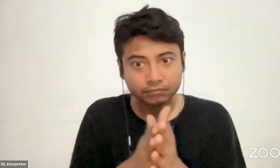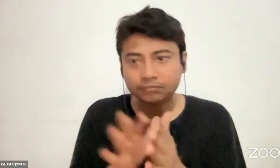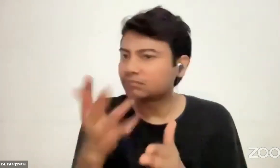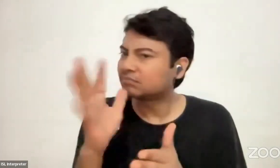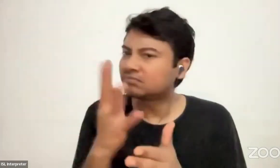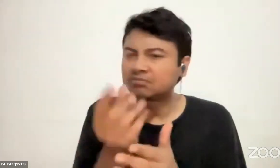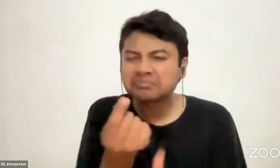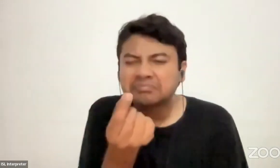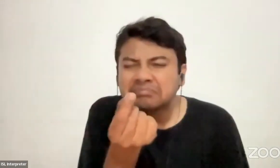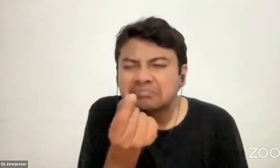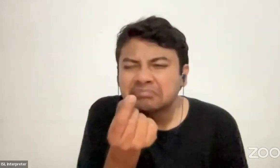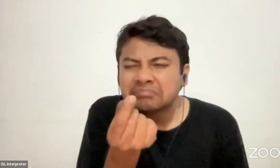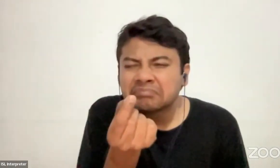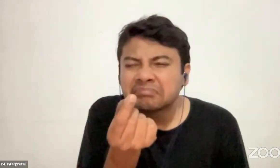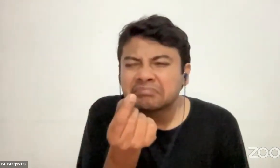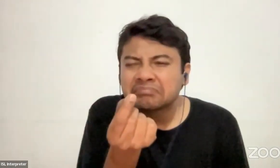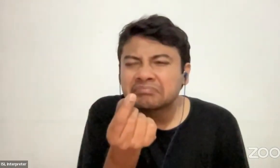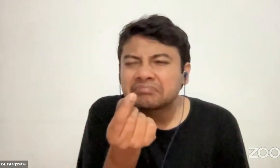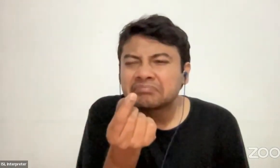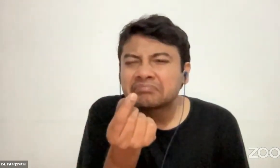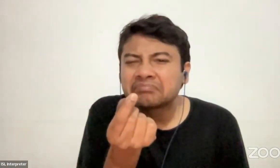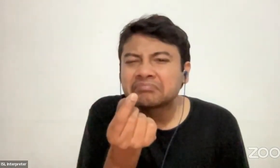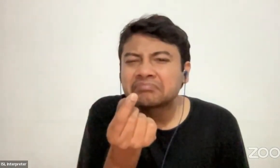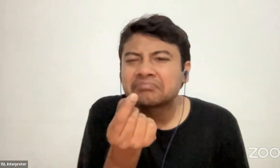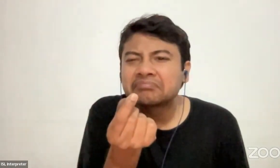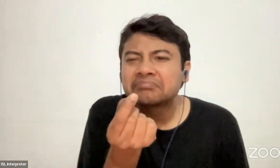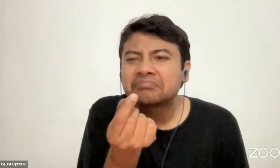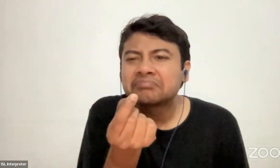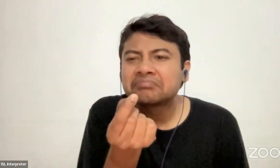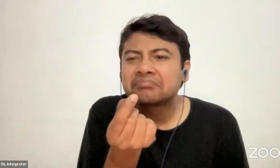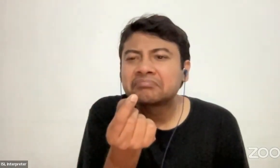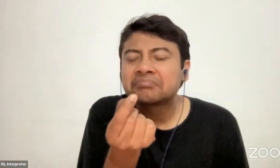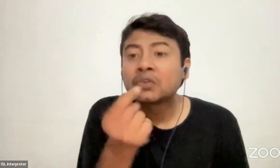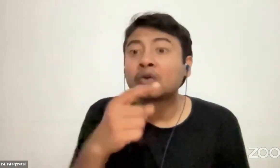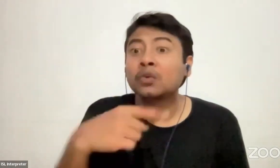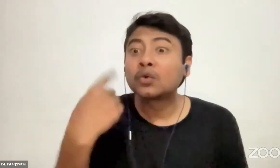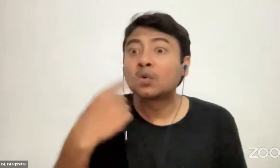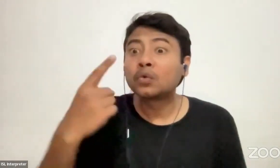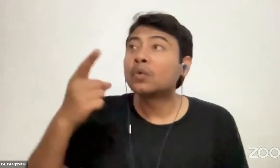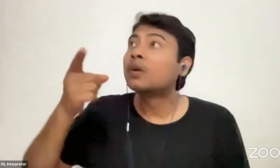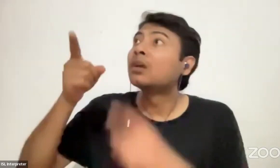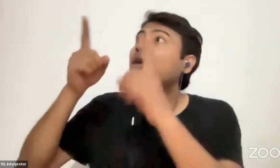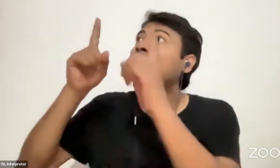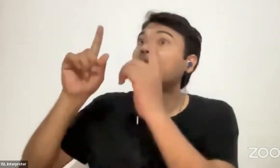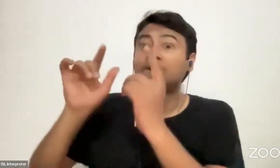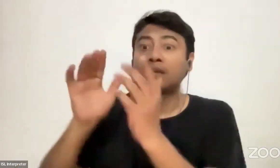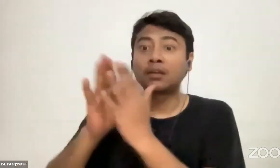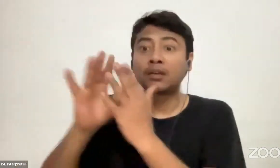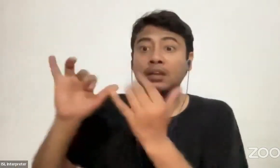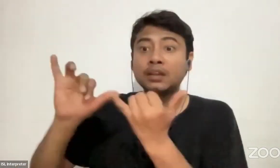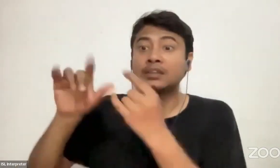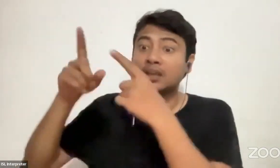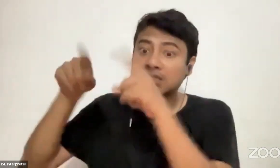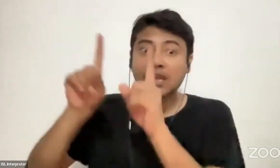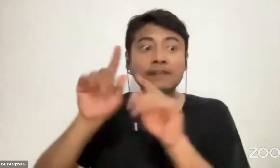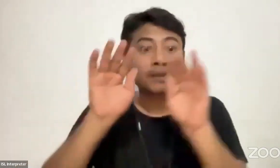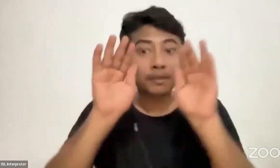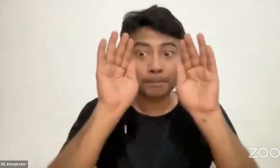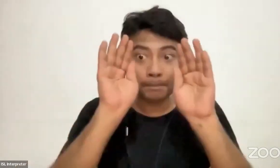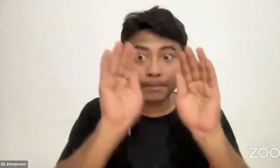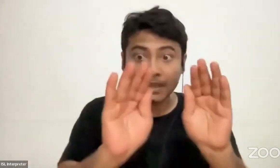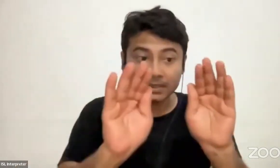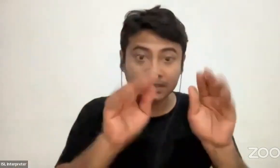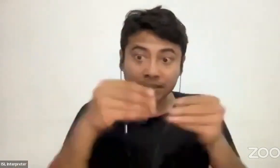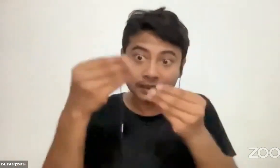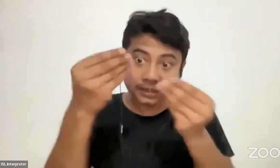जिसके ऊपर भक्तों की कृपा हुई है, स्वयं भगवान की कृपा हुई है, वो इस विषय को जानने के लिए आता है और क्या करता है, भगवान